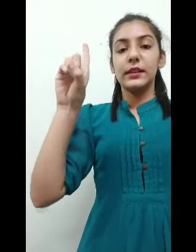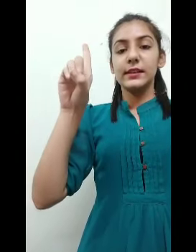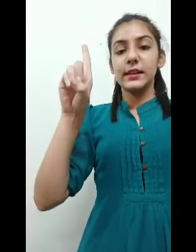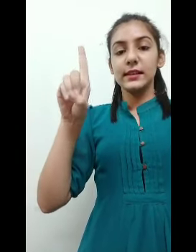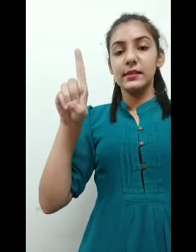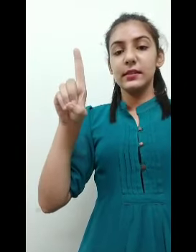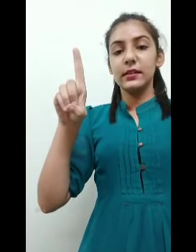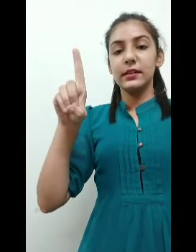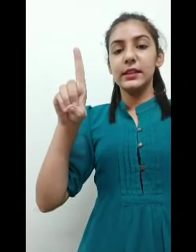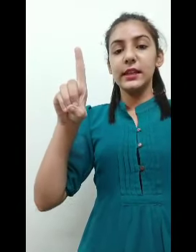दिस इज डी,